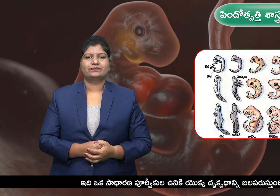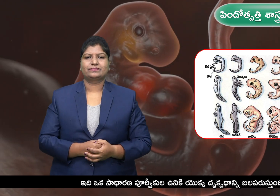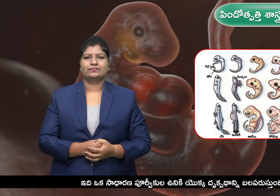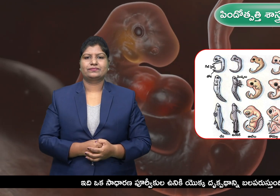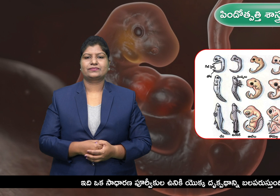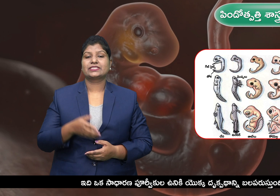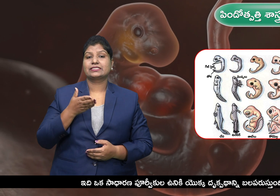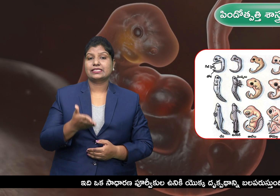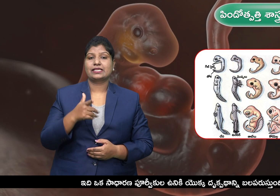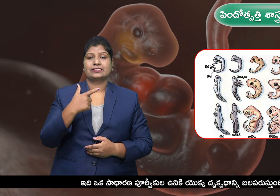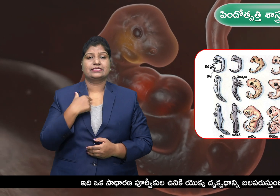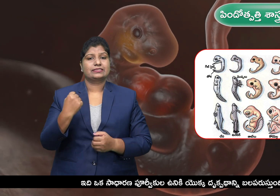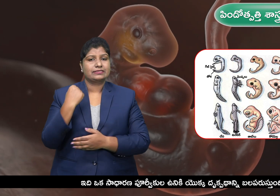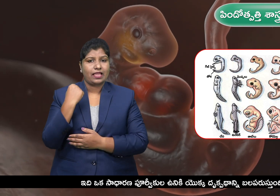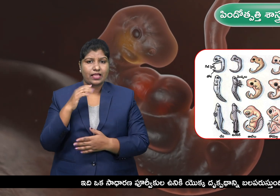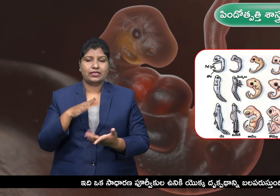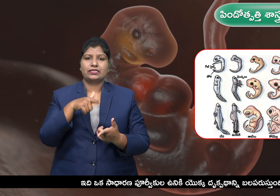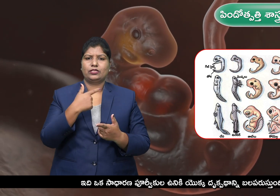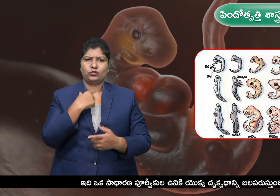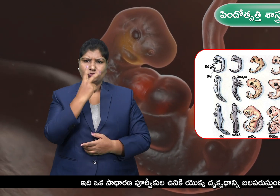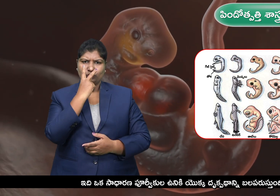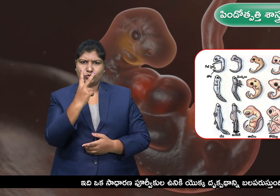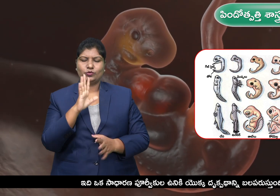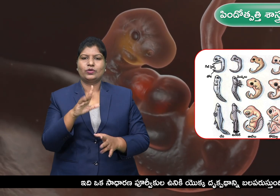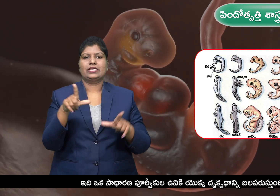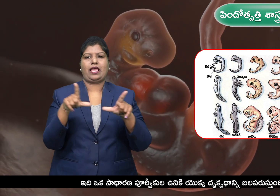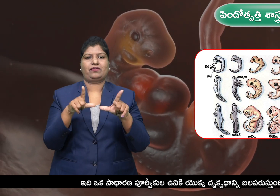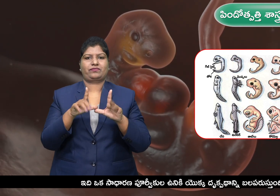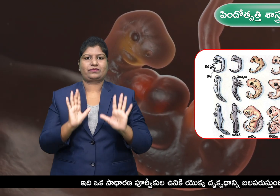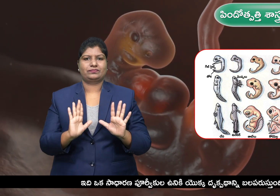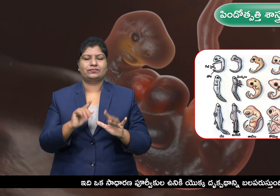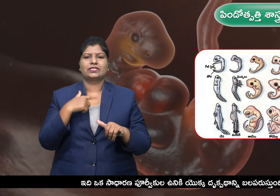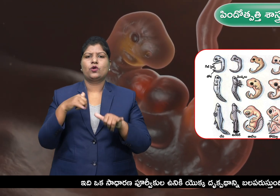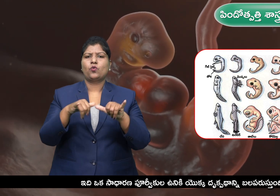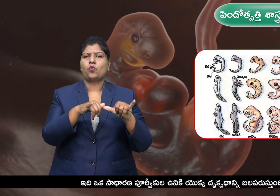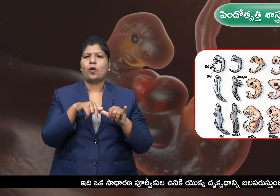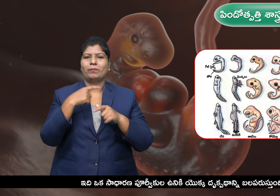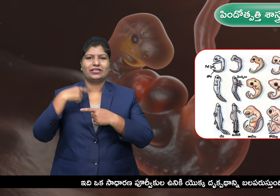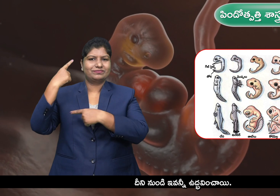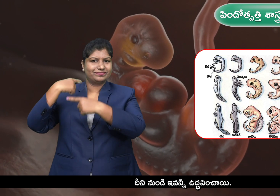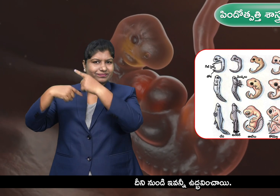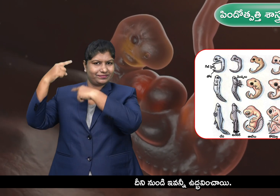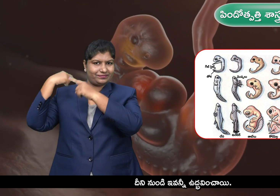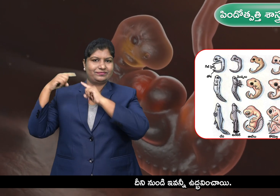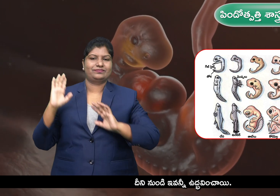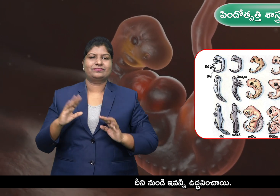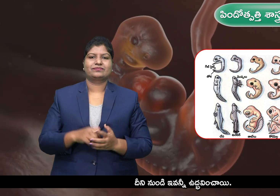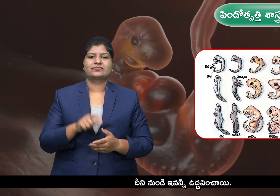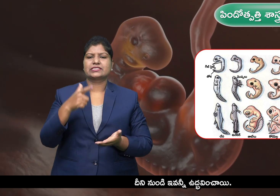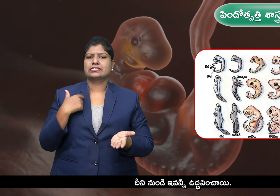ఇది ఒక సాధారణ పూర్వీకుల ఉనికి యొక్క దృక్పథాన్ని బలపరుస్తుంది. దీని నుండి ఇవన్నీ